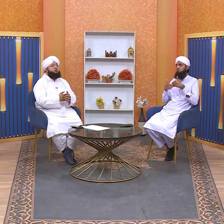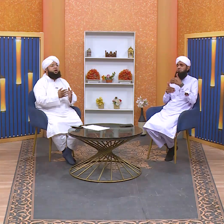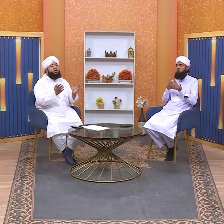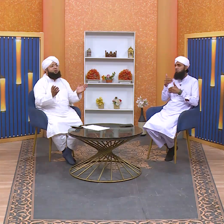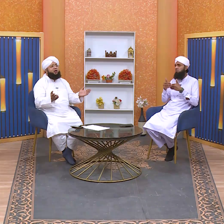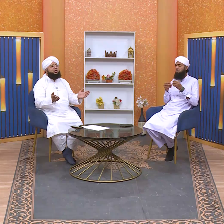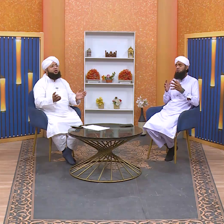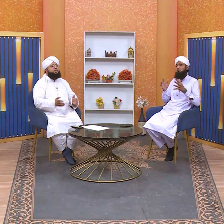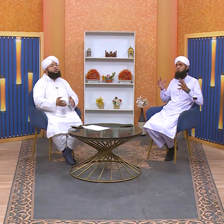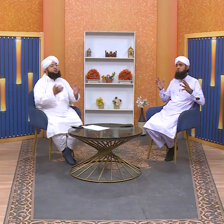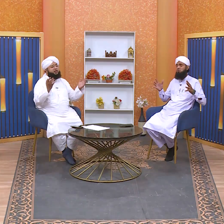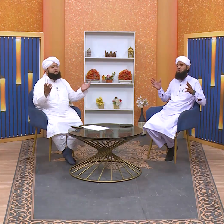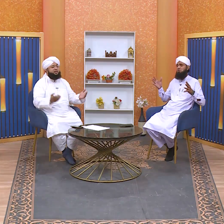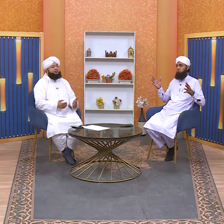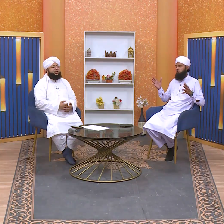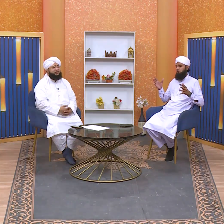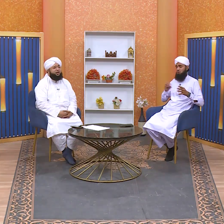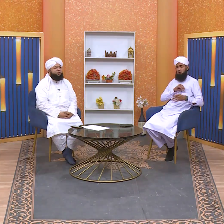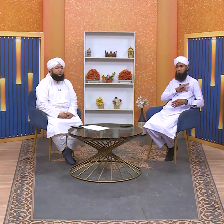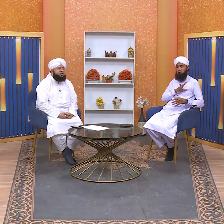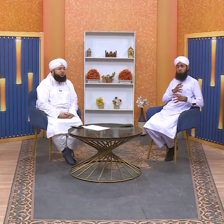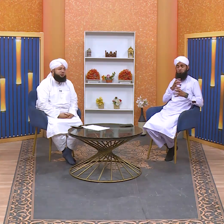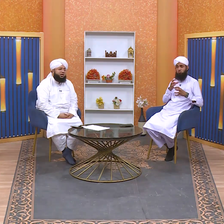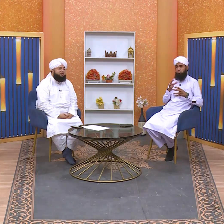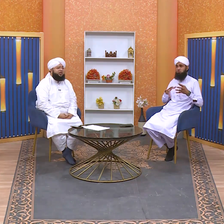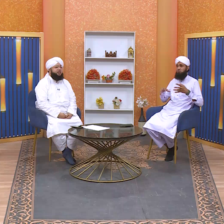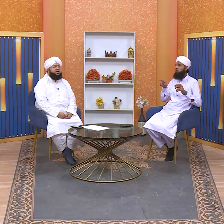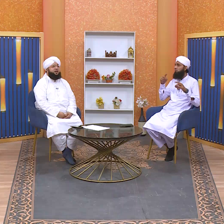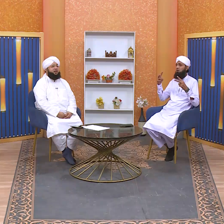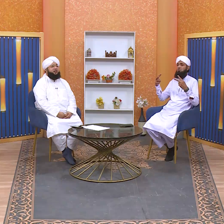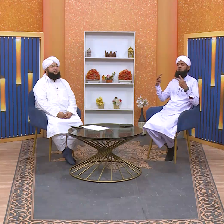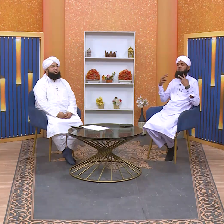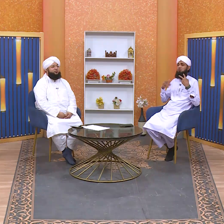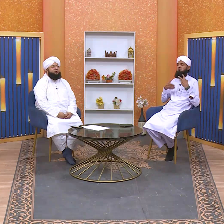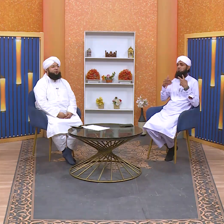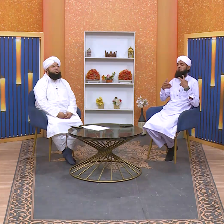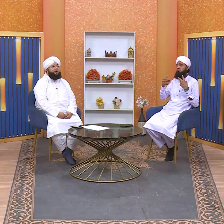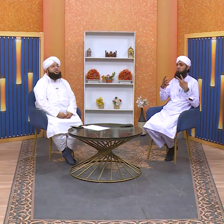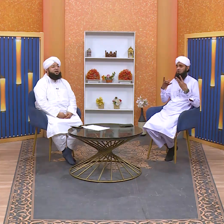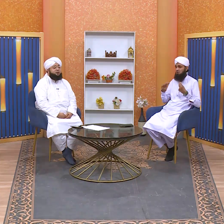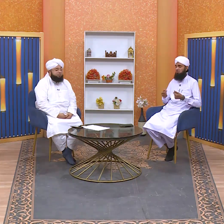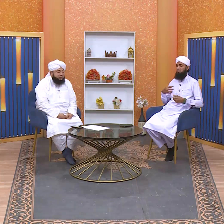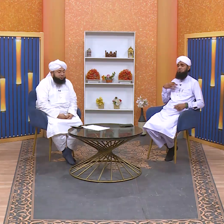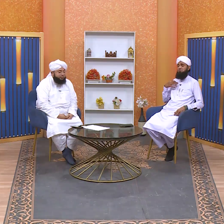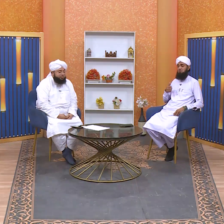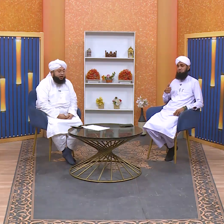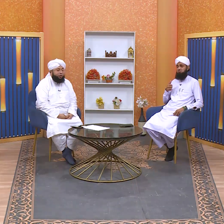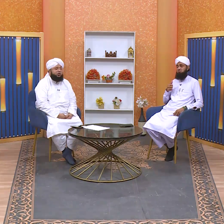بڑے اعمال ہیں، اتنی ساری عبادتیں ہیں، وہ صرف دکھاوے کے لیے کرے، وہ حب جاہ کے مرض میں مبتلا ہو کر